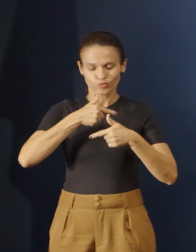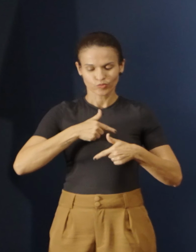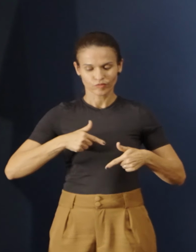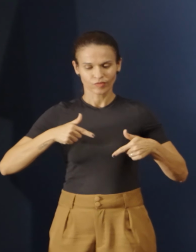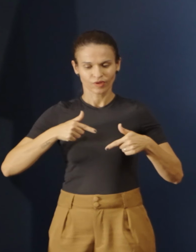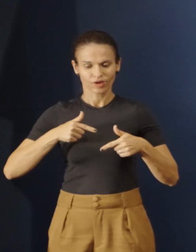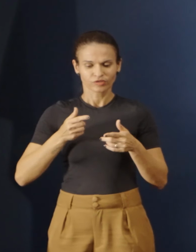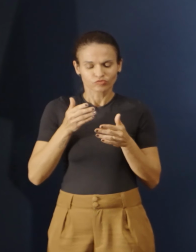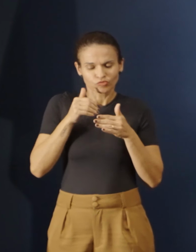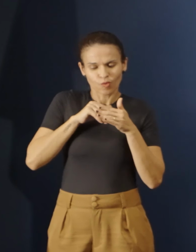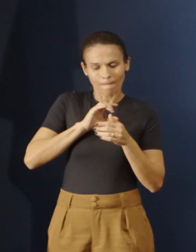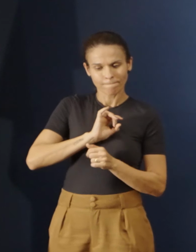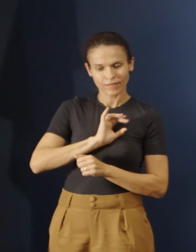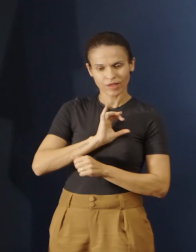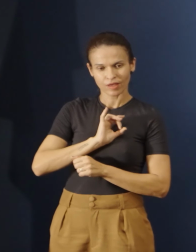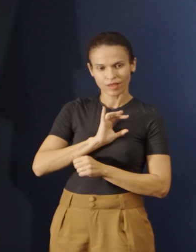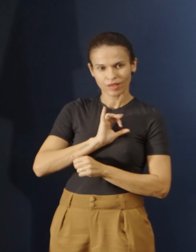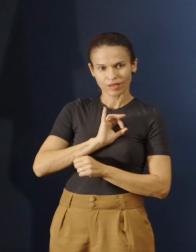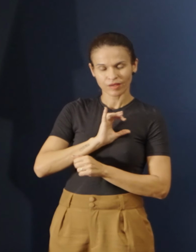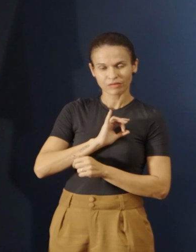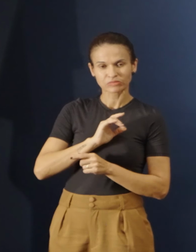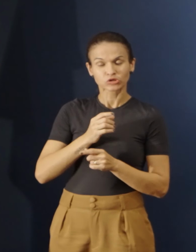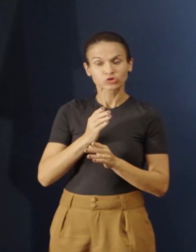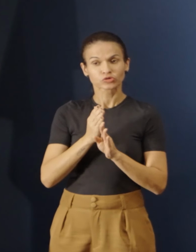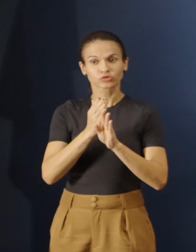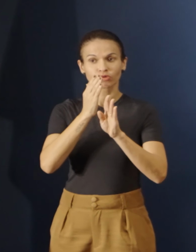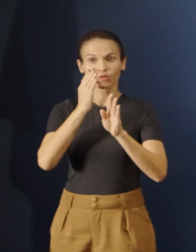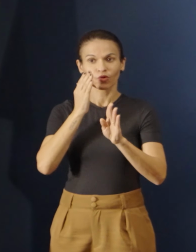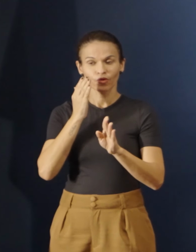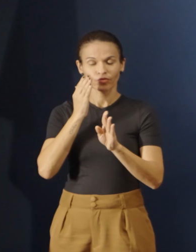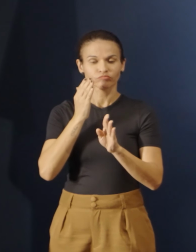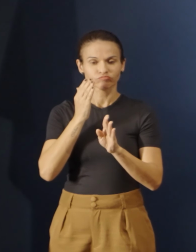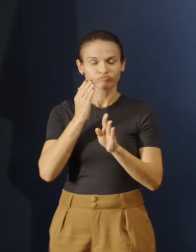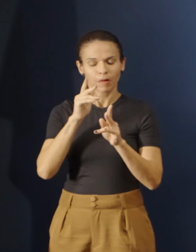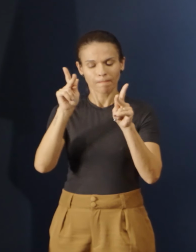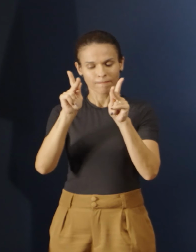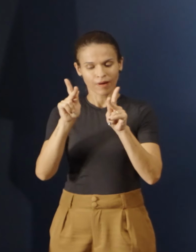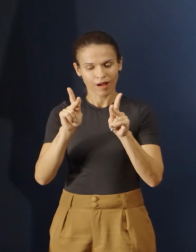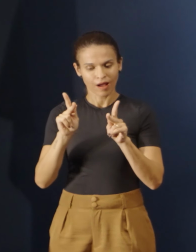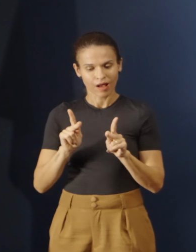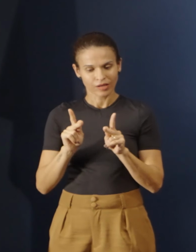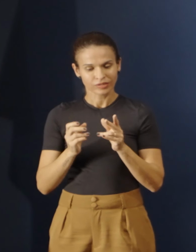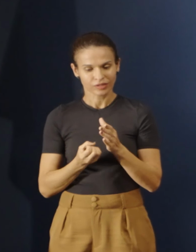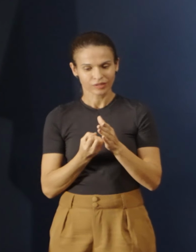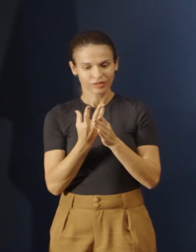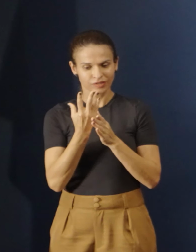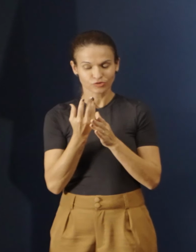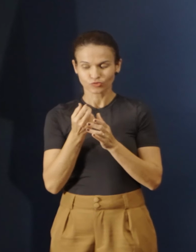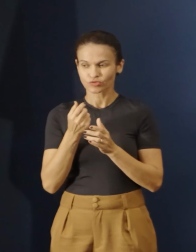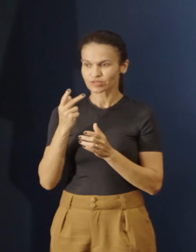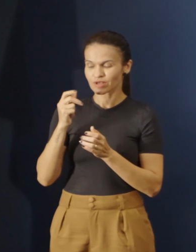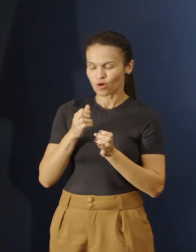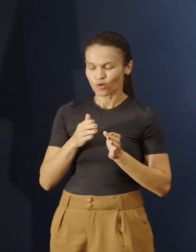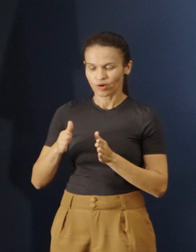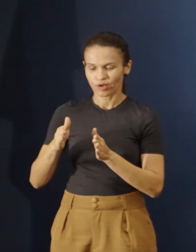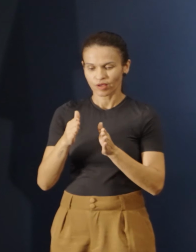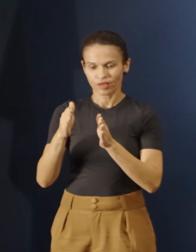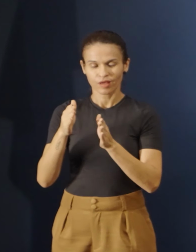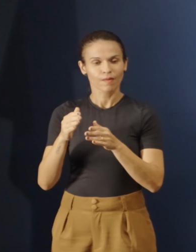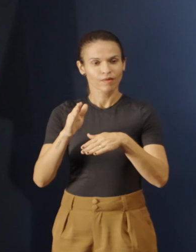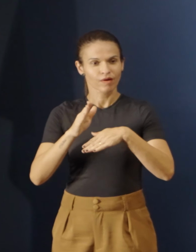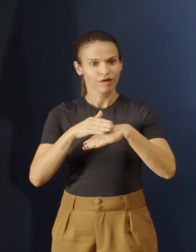os medos num calendário tardio e descobre, apaziguada, a nascente do seu rio. Então, a composição é da